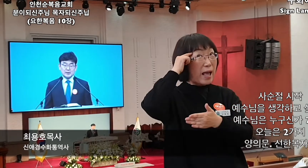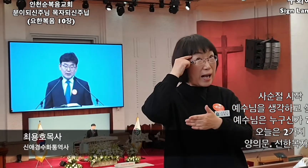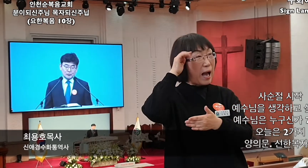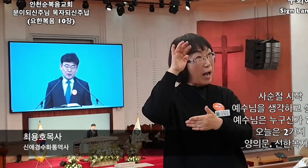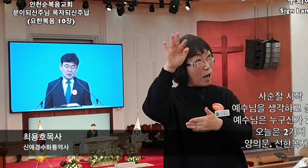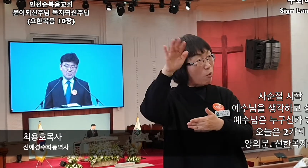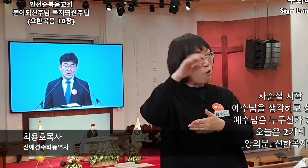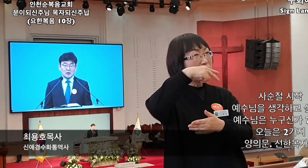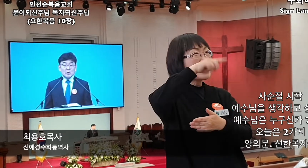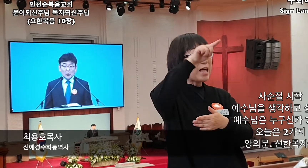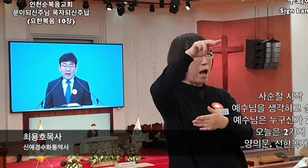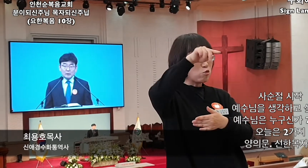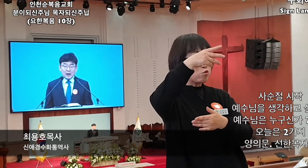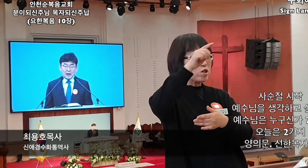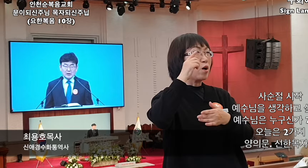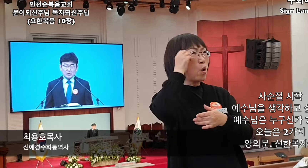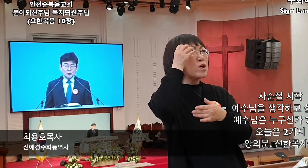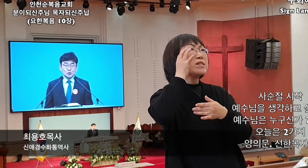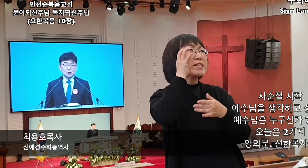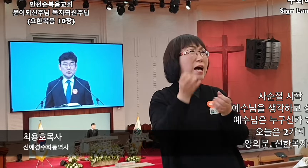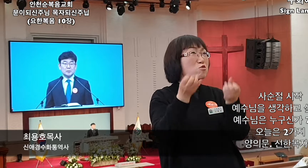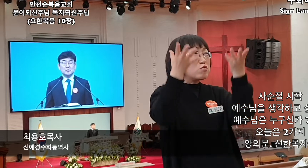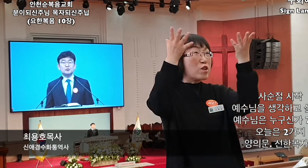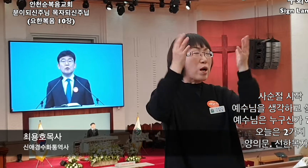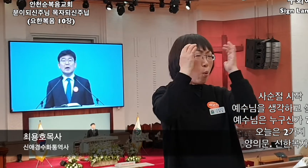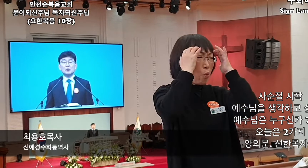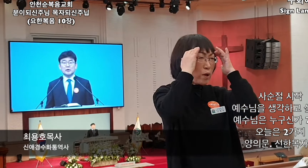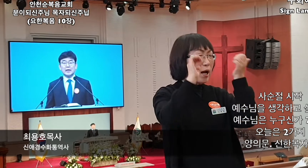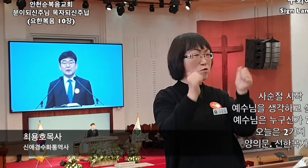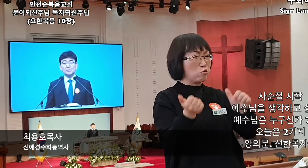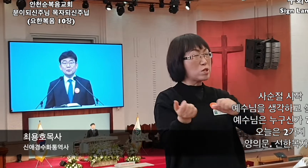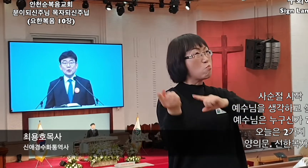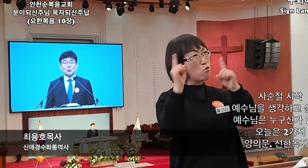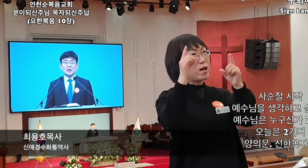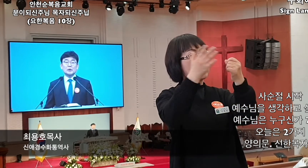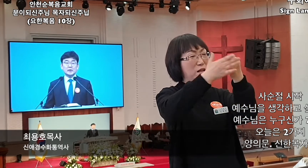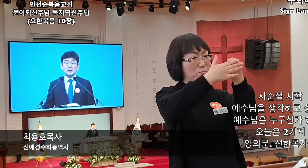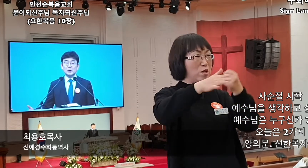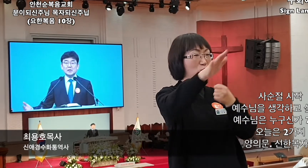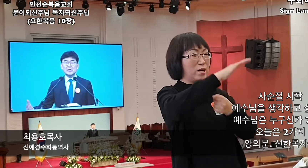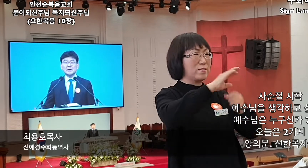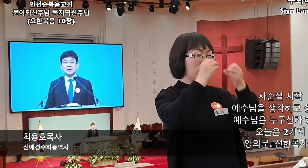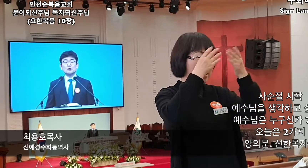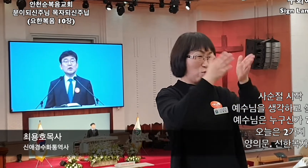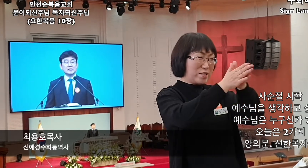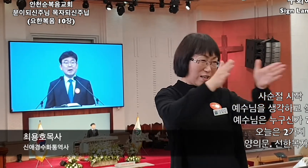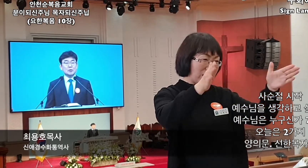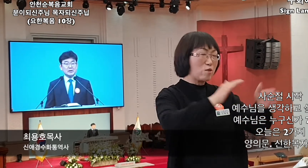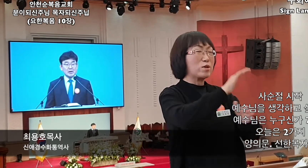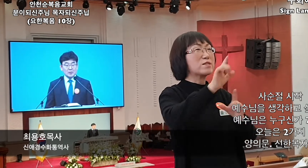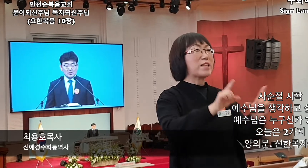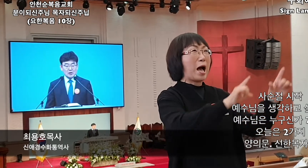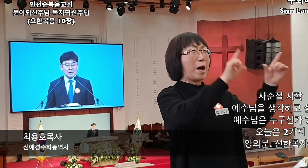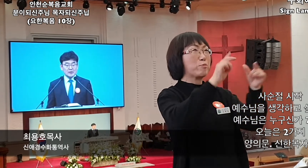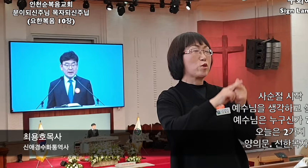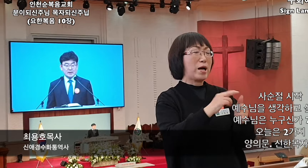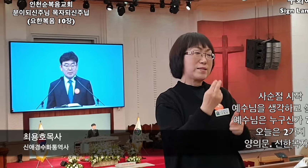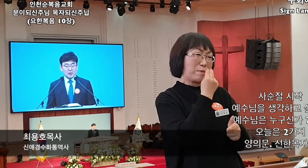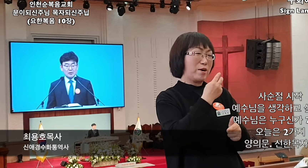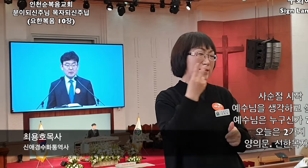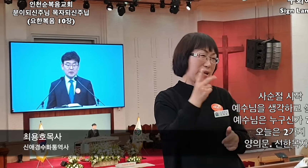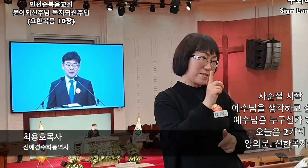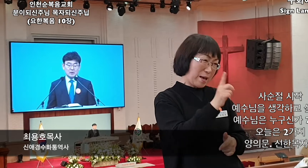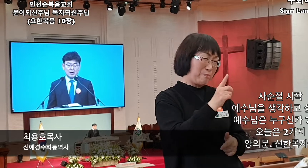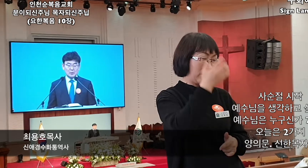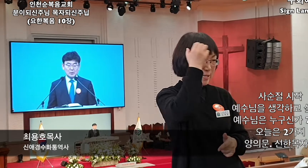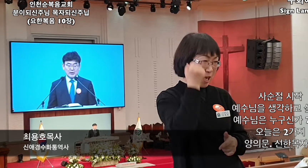생각하라고 사순절, 그 고난과 그리고 죽으심, 그 부활로 인하여 우리 가운데 새롭게 시작된 우리의 삶과 생명을 다시